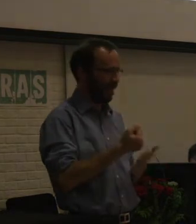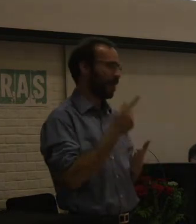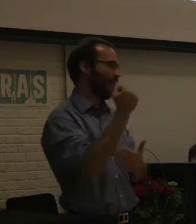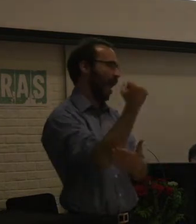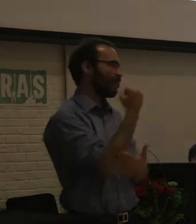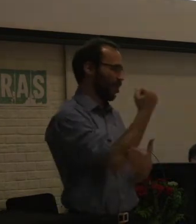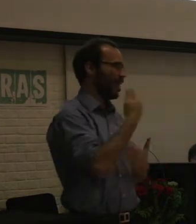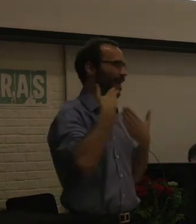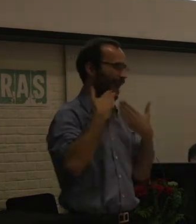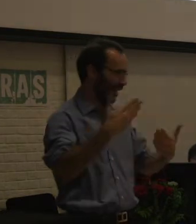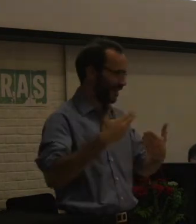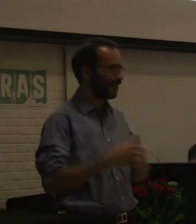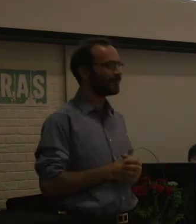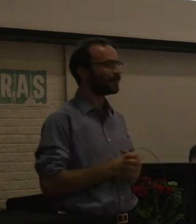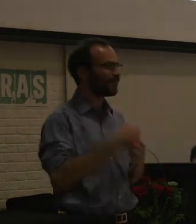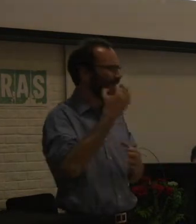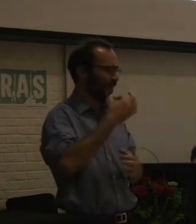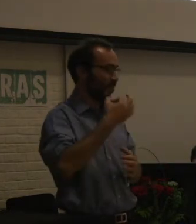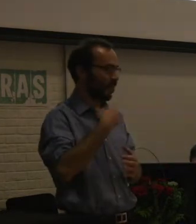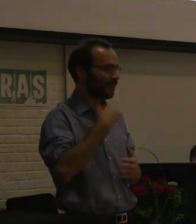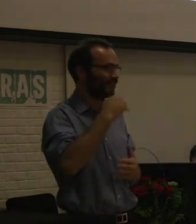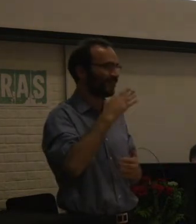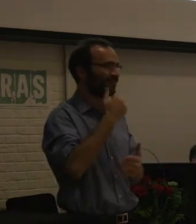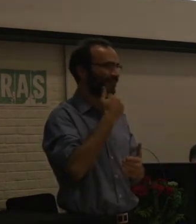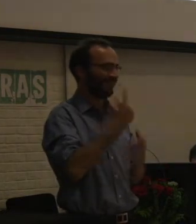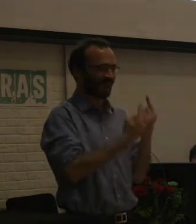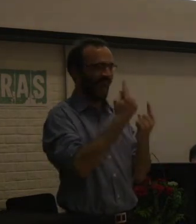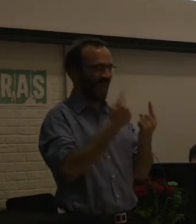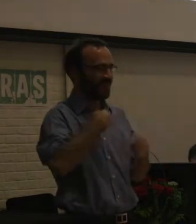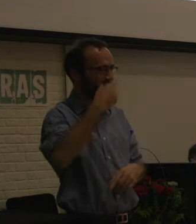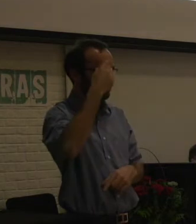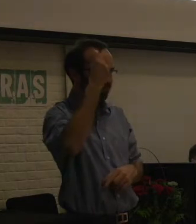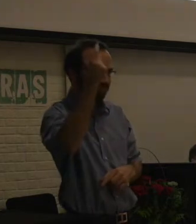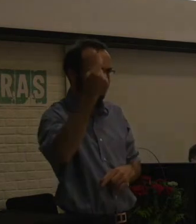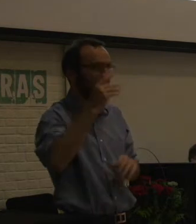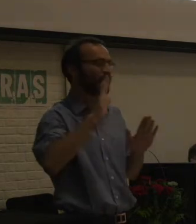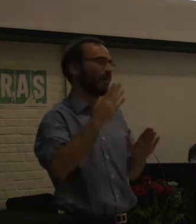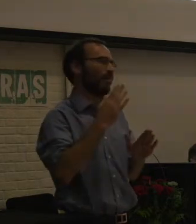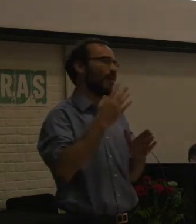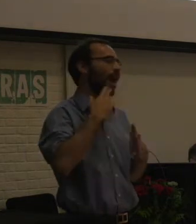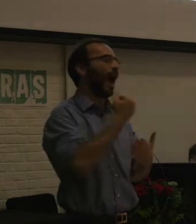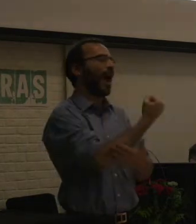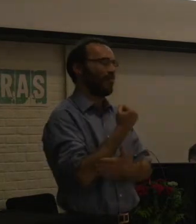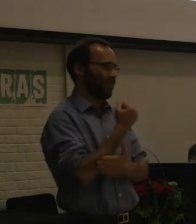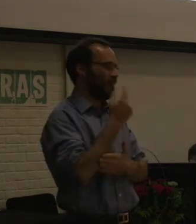seguro que me faltan... bueno, mencionar también, por supuesto, la ayuda de Belén Doblas como directora del programa y David